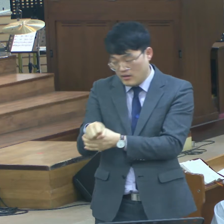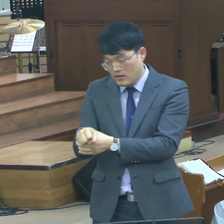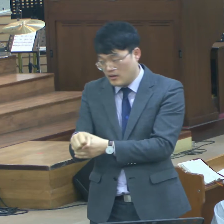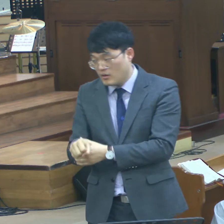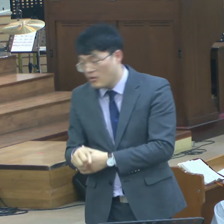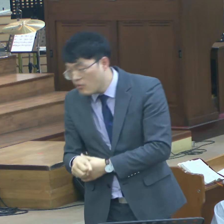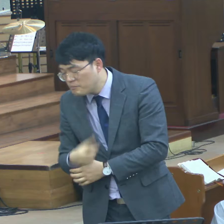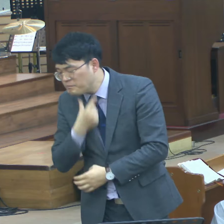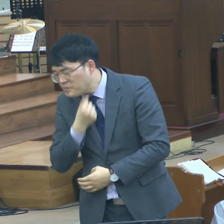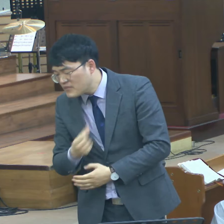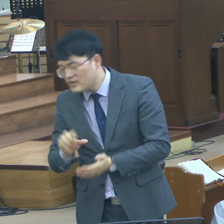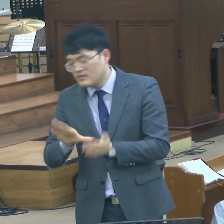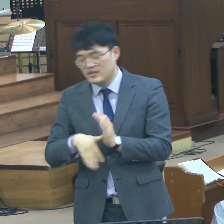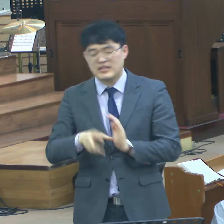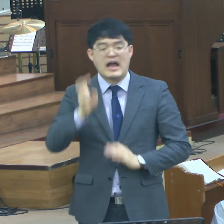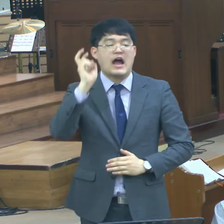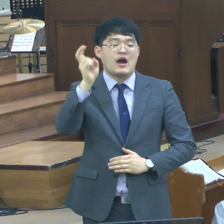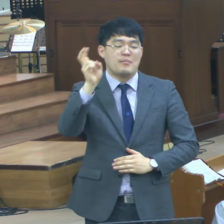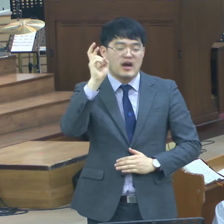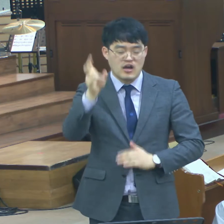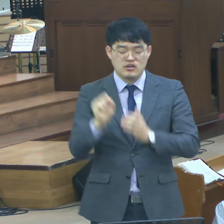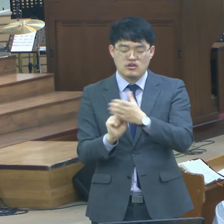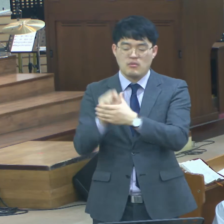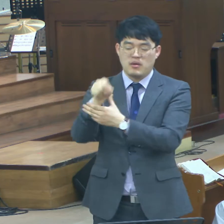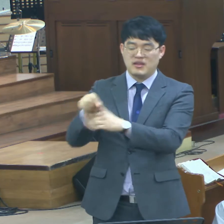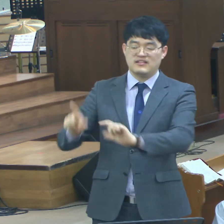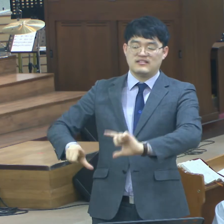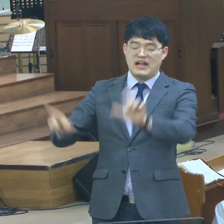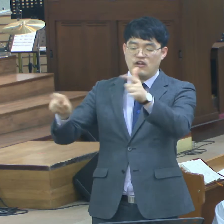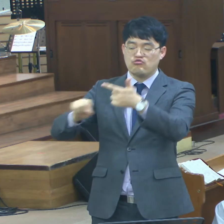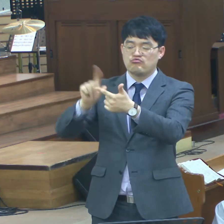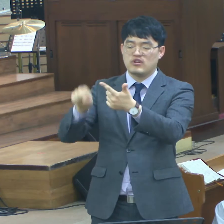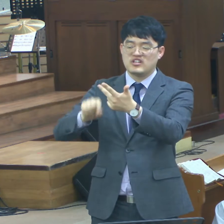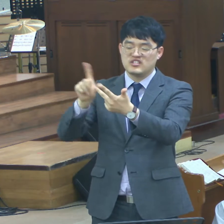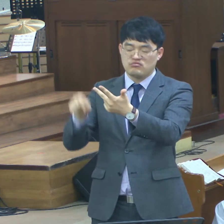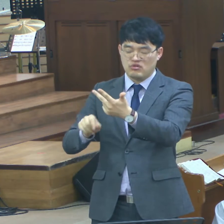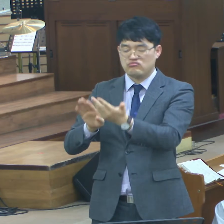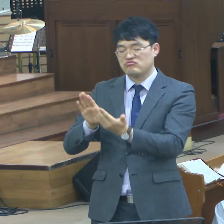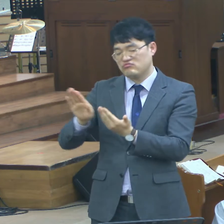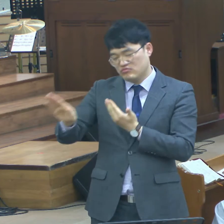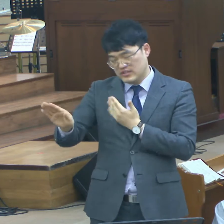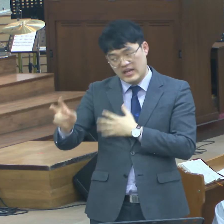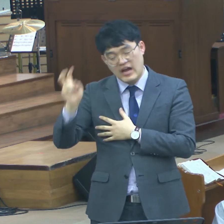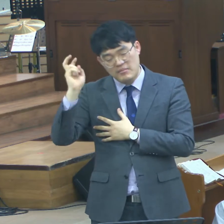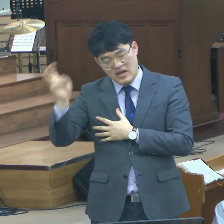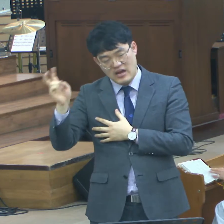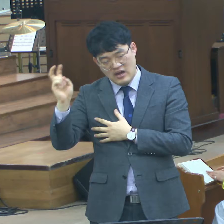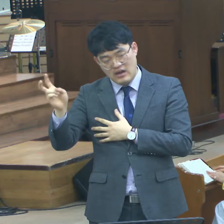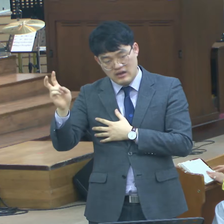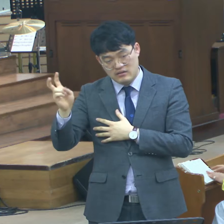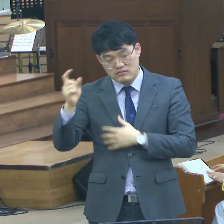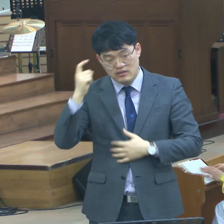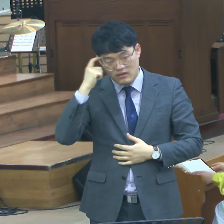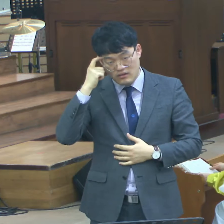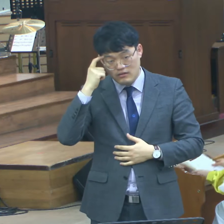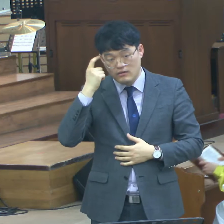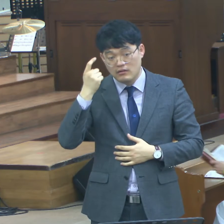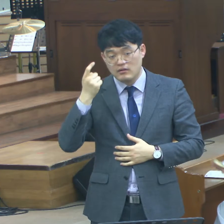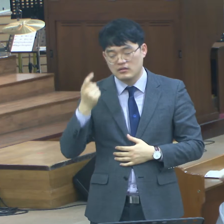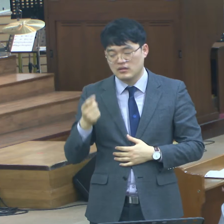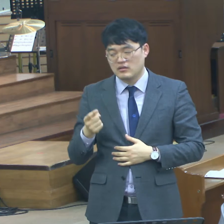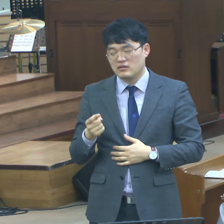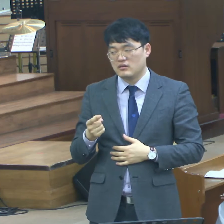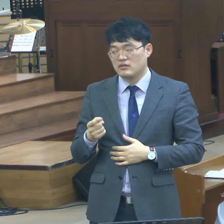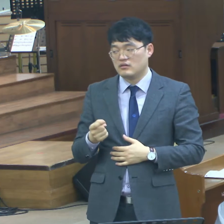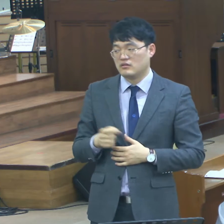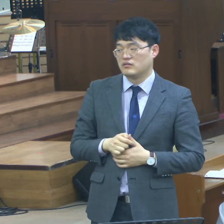그 이후였다 이렇게 주장하는 분도 있는 것은 그때는 아닌데 그때 열매를 구했기 때문에